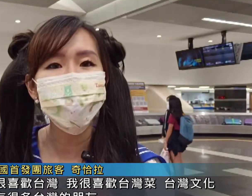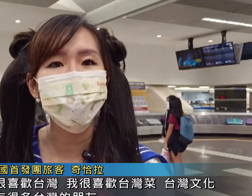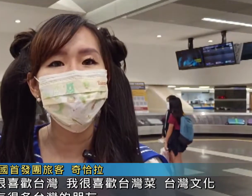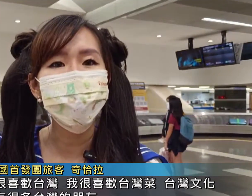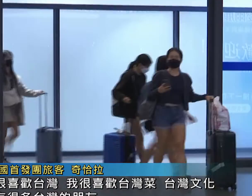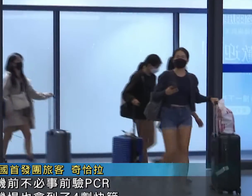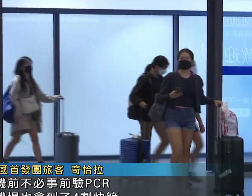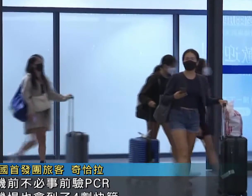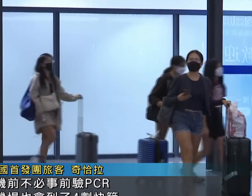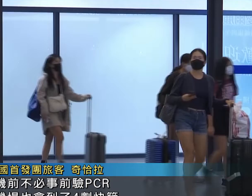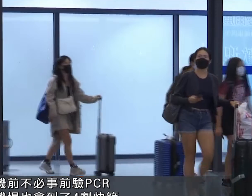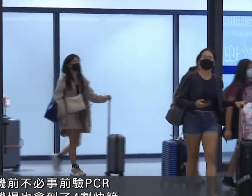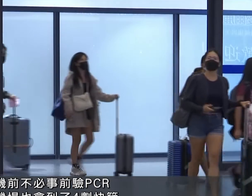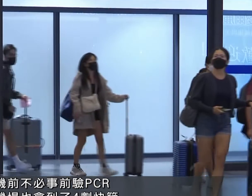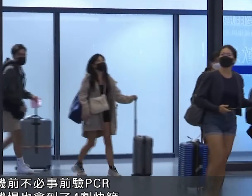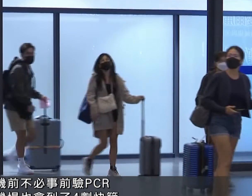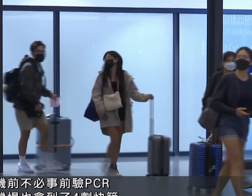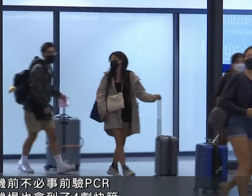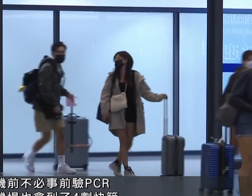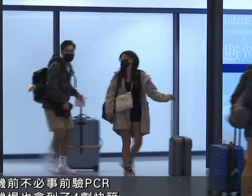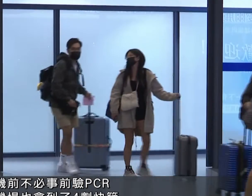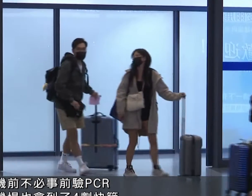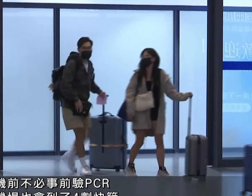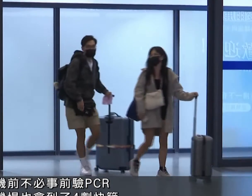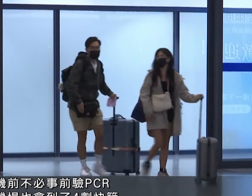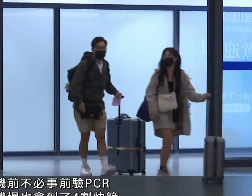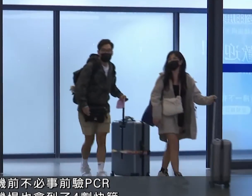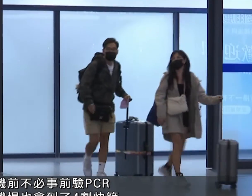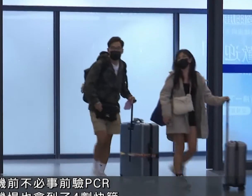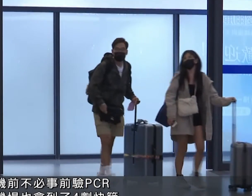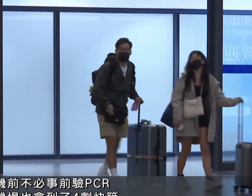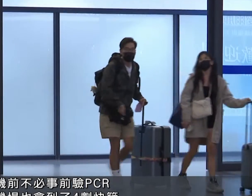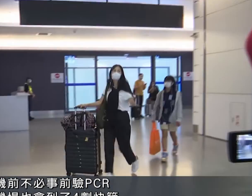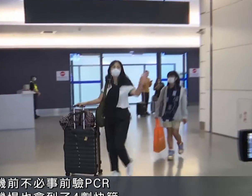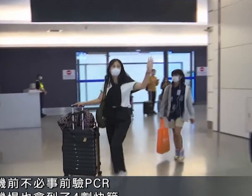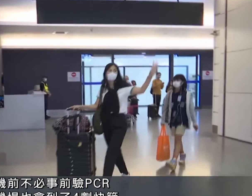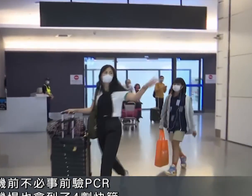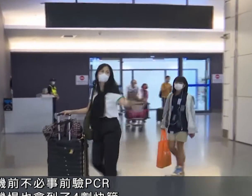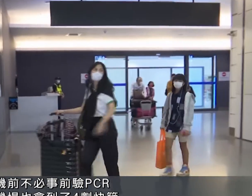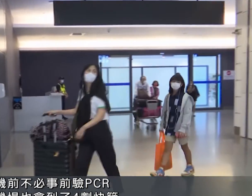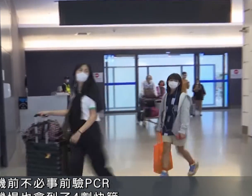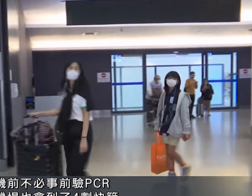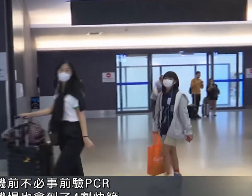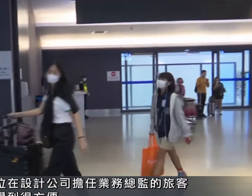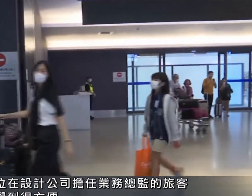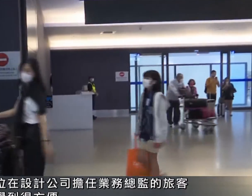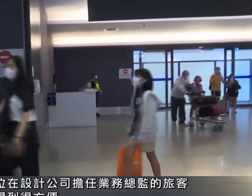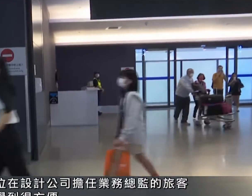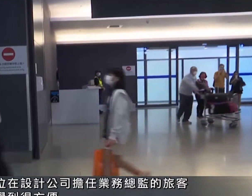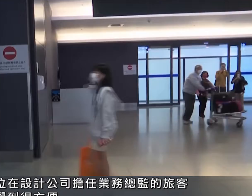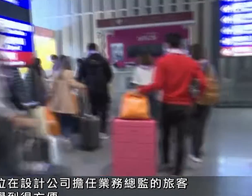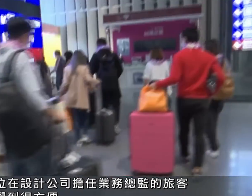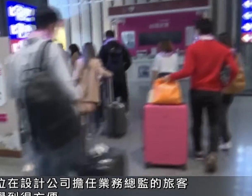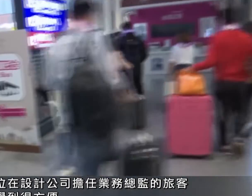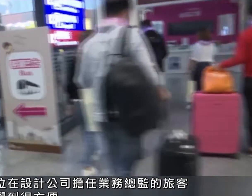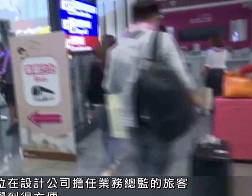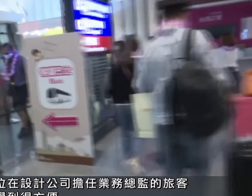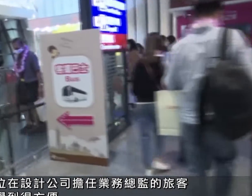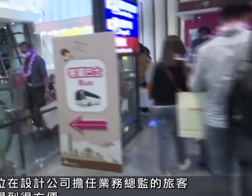友。 上机前不必事前验 PCR， 在机场也拿到了4G快筛。这位在设计公司担任业务总监